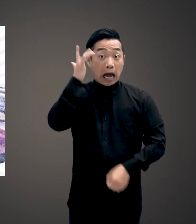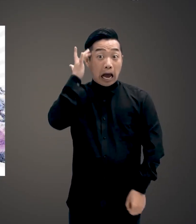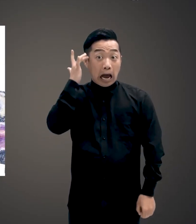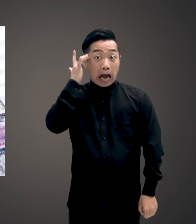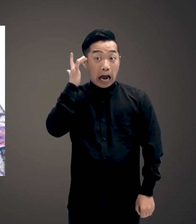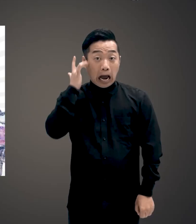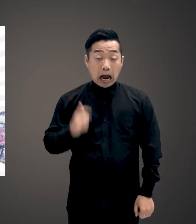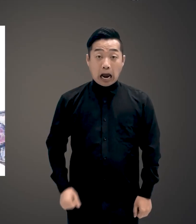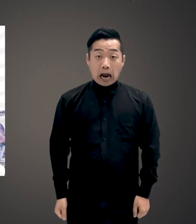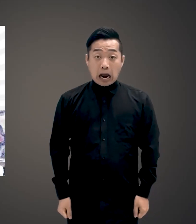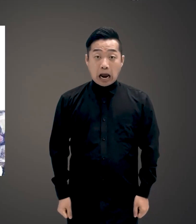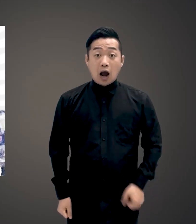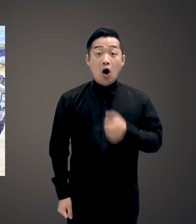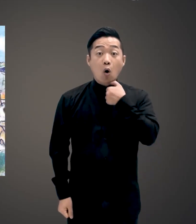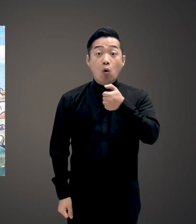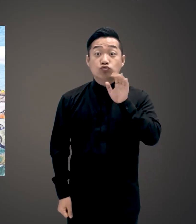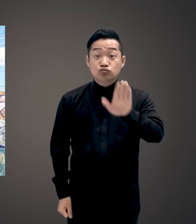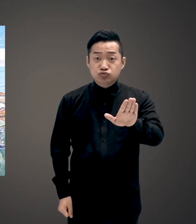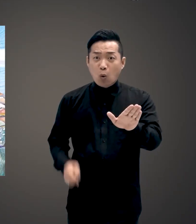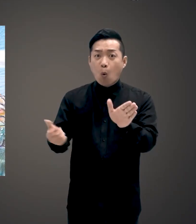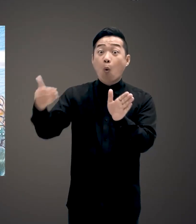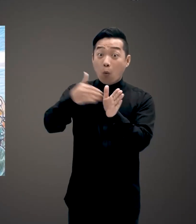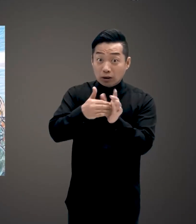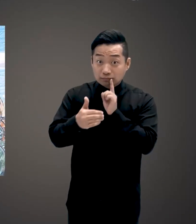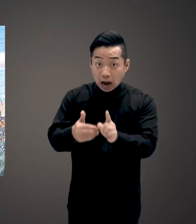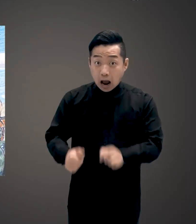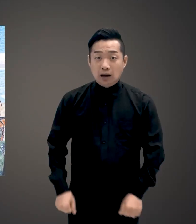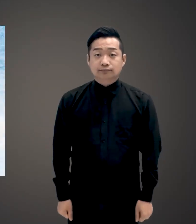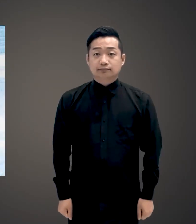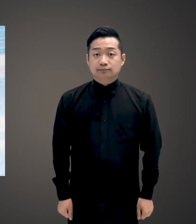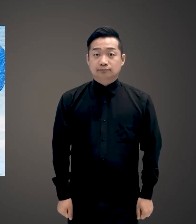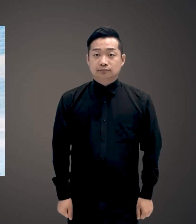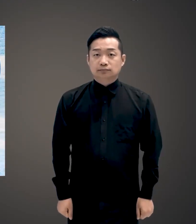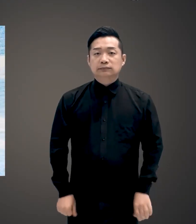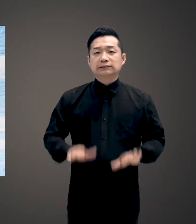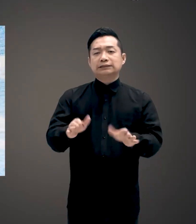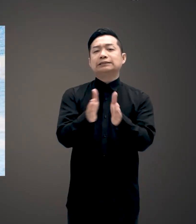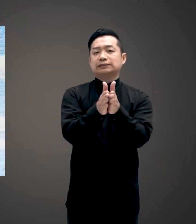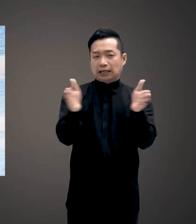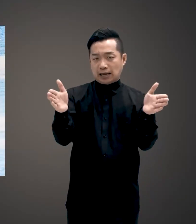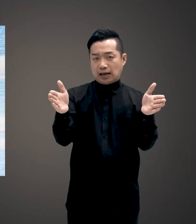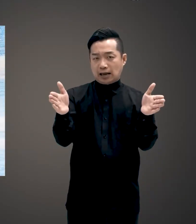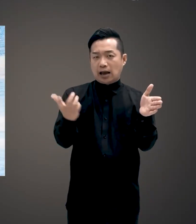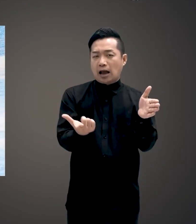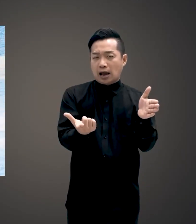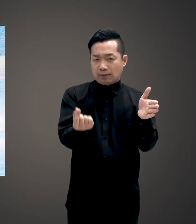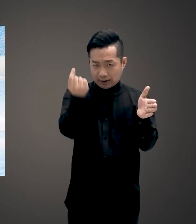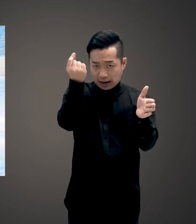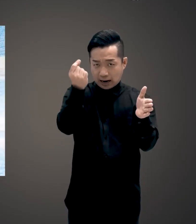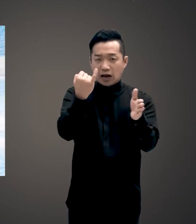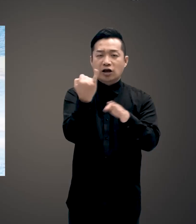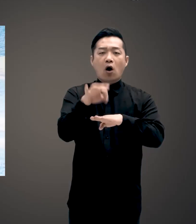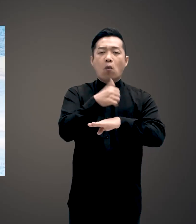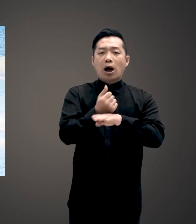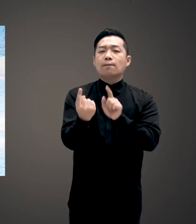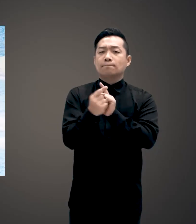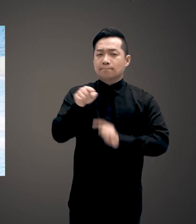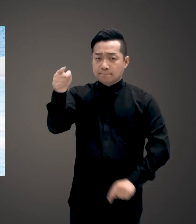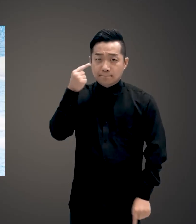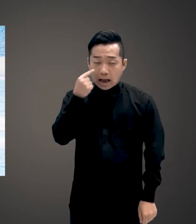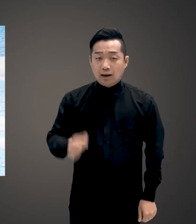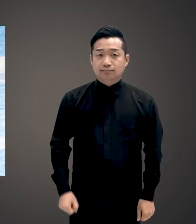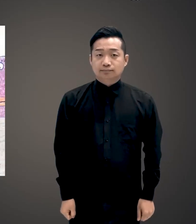모두를 긴장시키는데 50분 뒤면 도착한다고? 이제 시작이군. 빨리 여왕님을